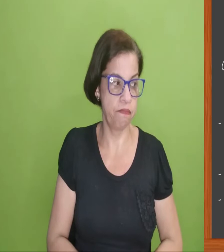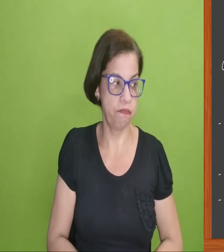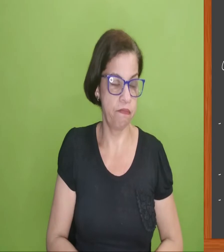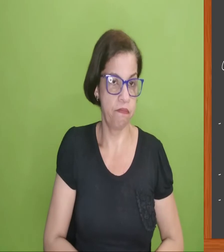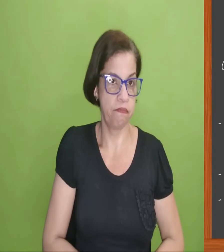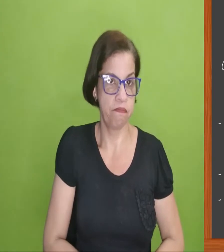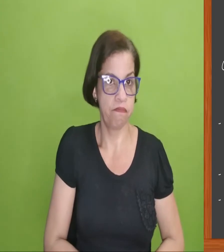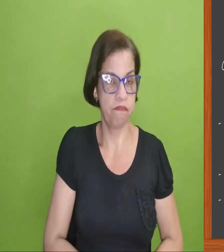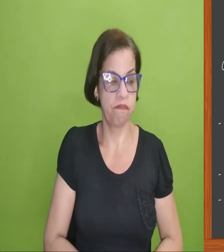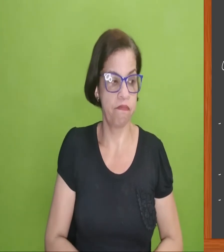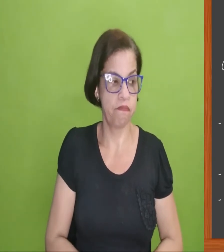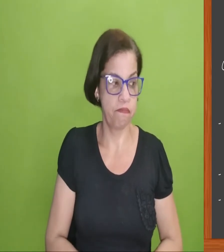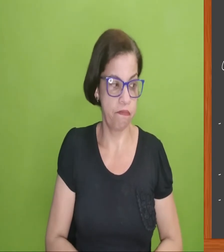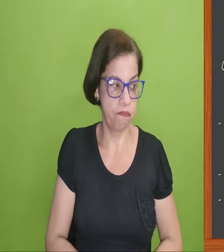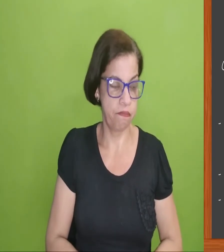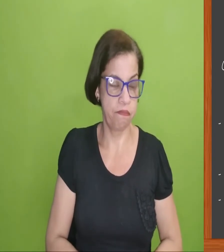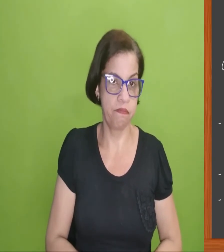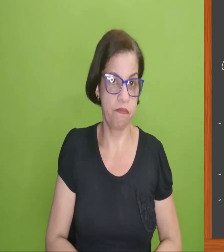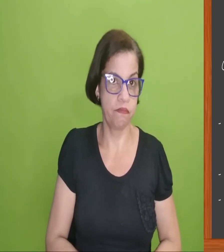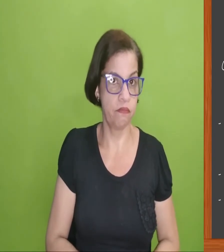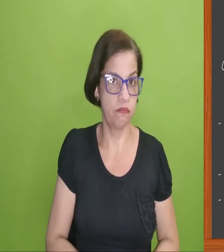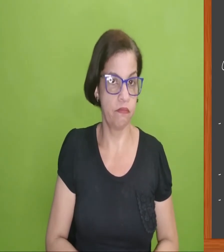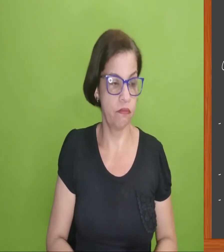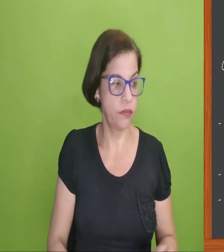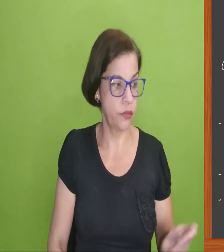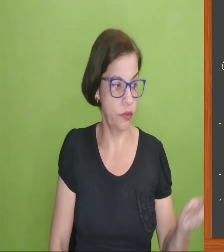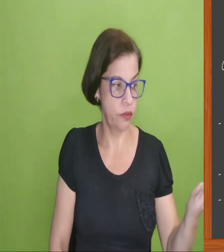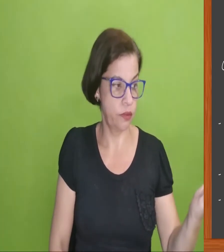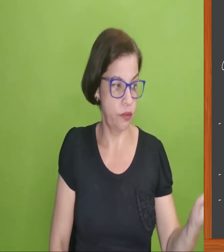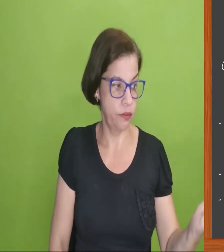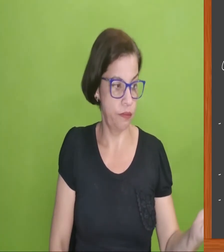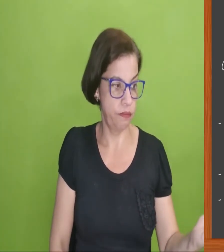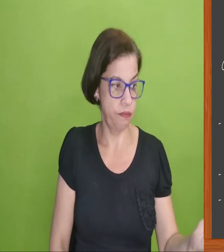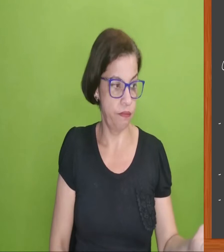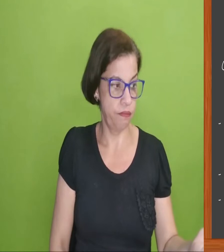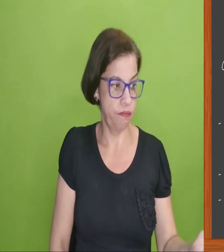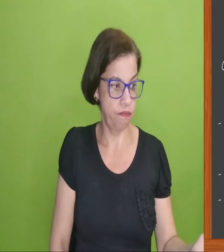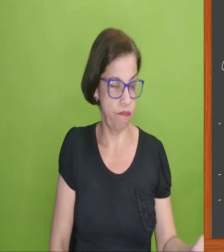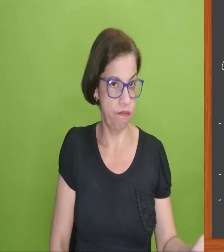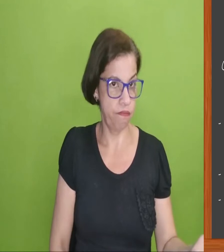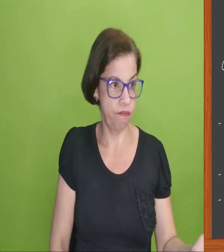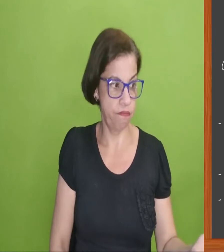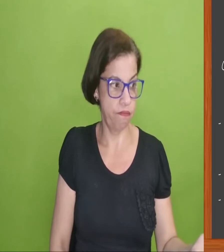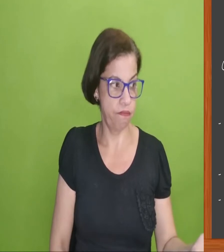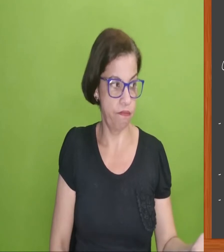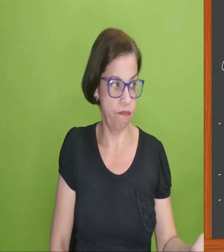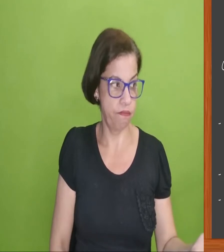da lipase lipoproteica, com consequente aumento da hidrólise intravascular dos